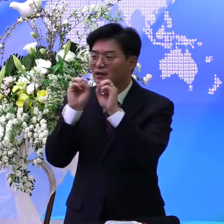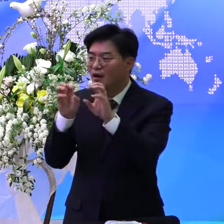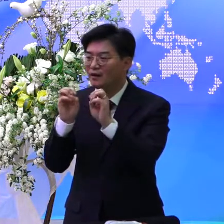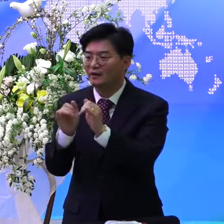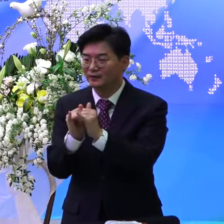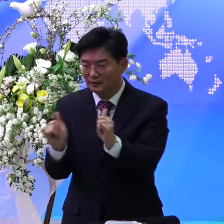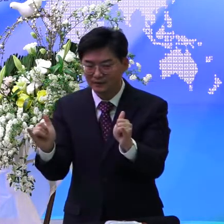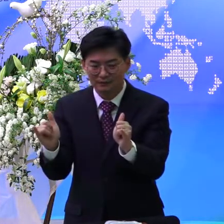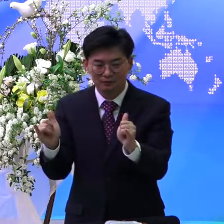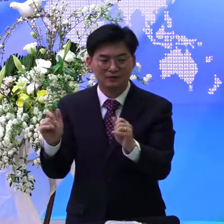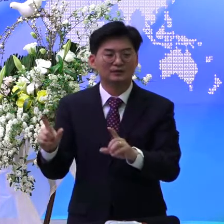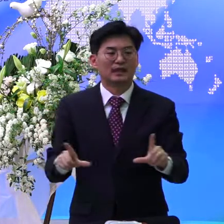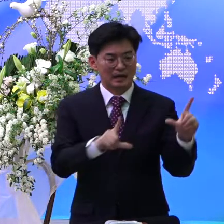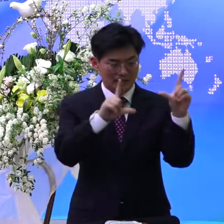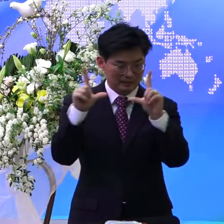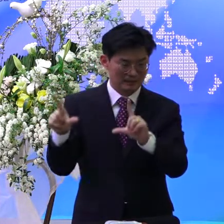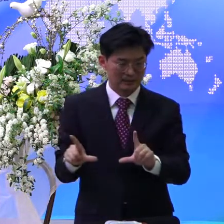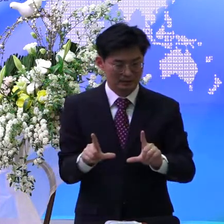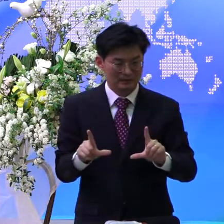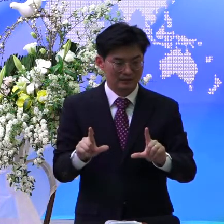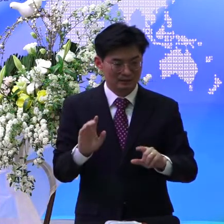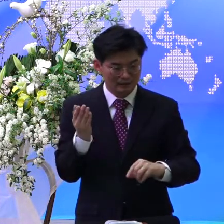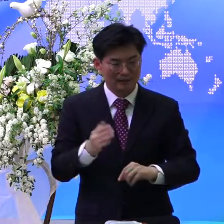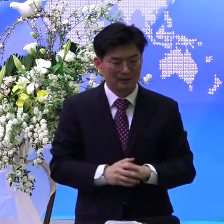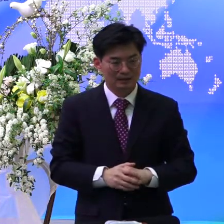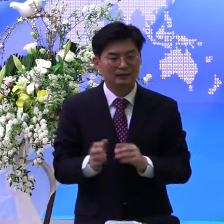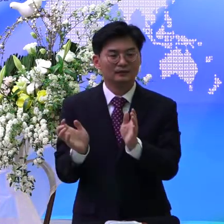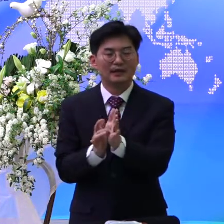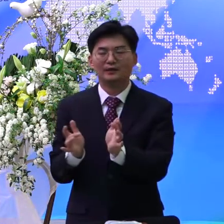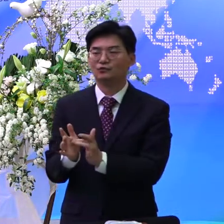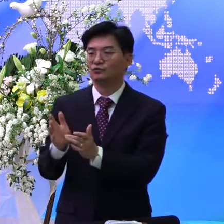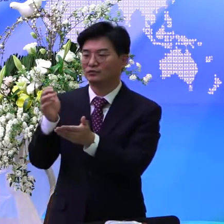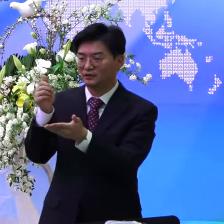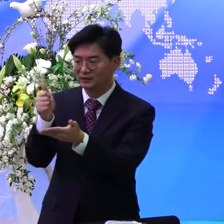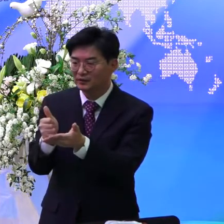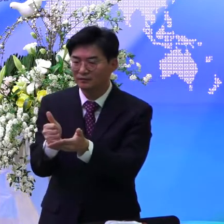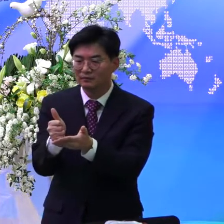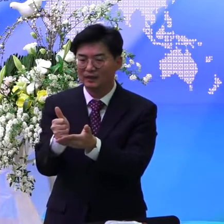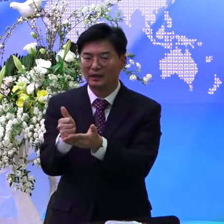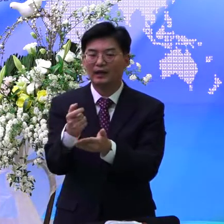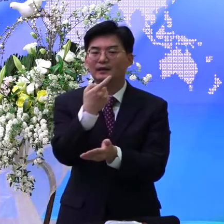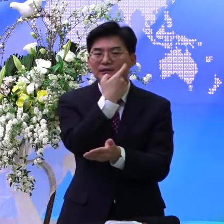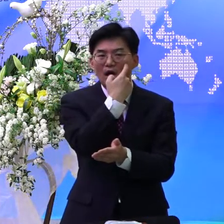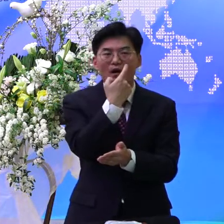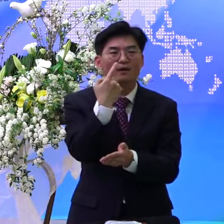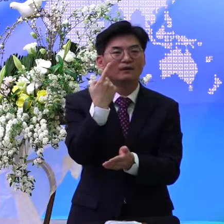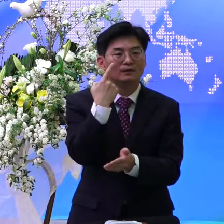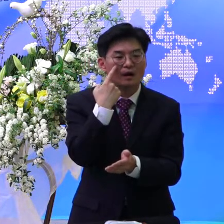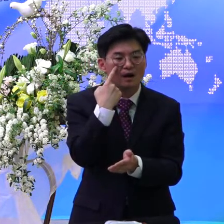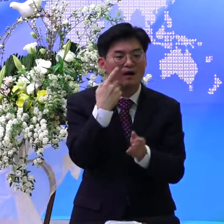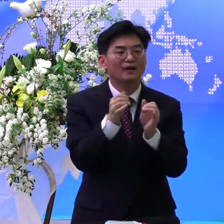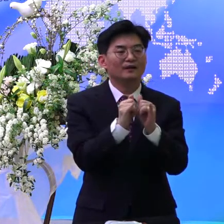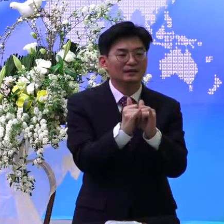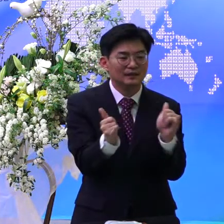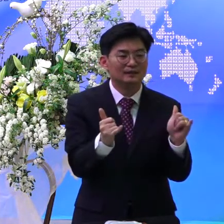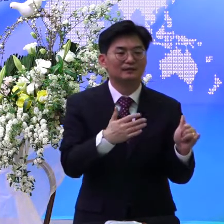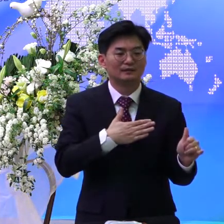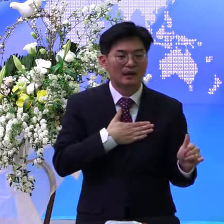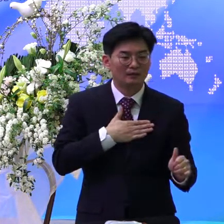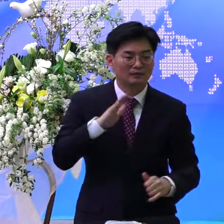증인으로 살아달라. 나의 증인이 되어달라 하는 예수님의 간곡한 당부이고 또 명령입니다.